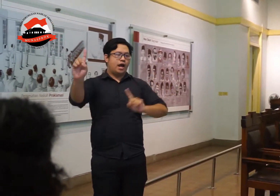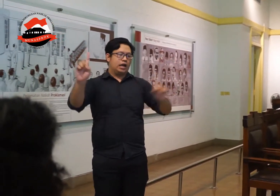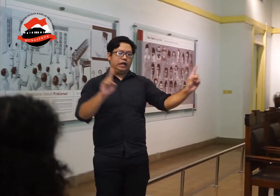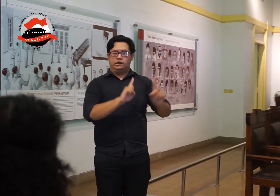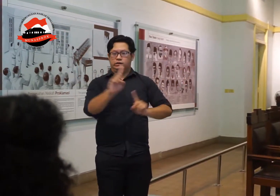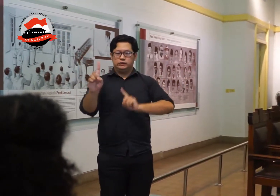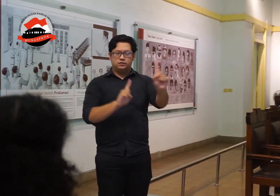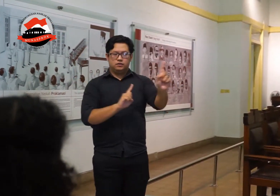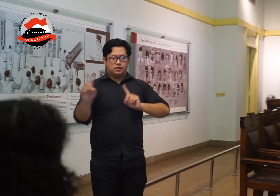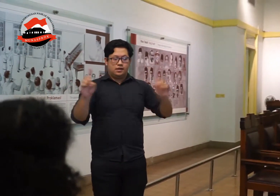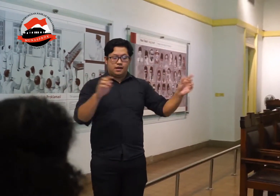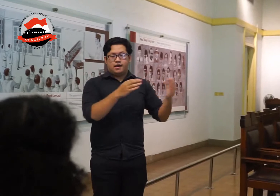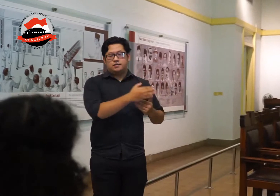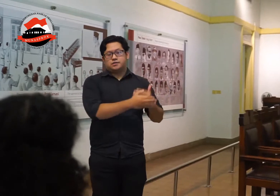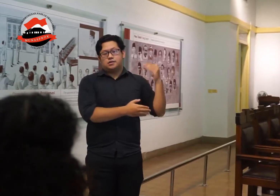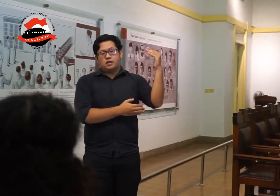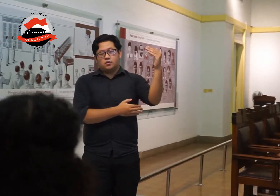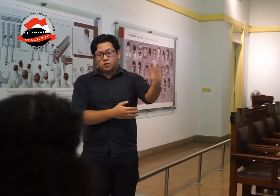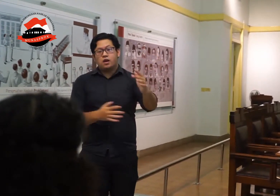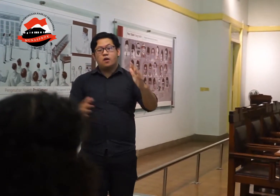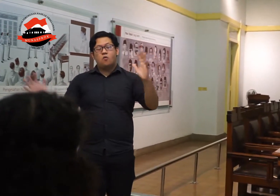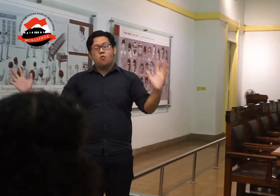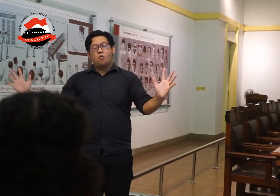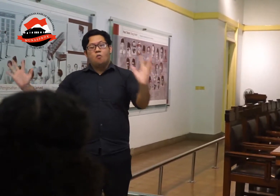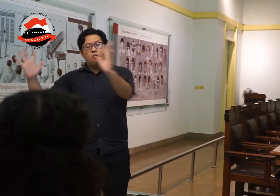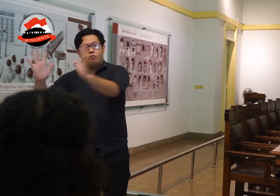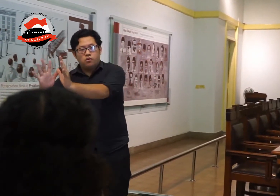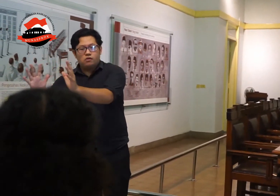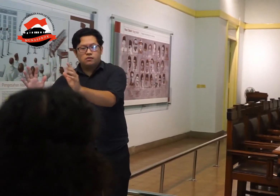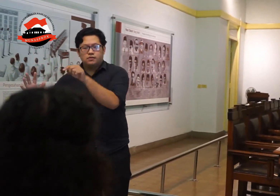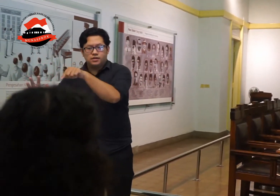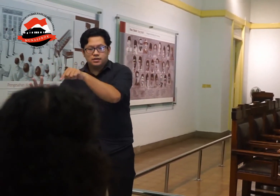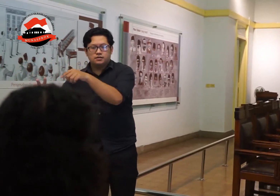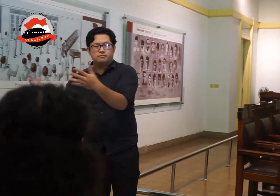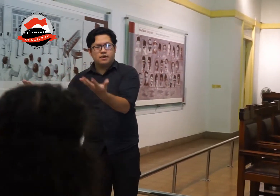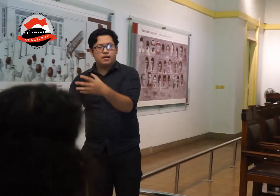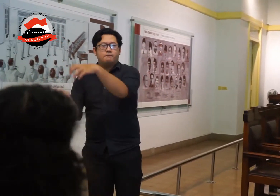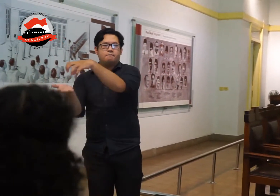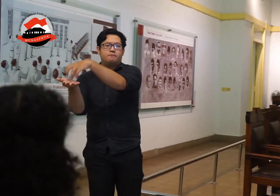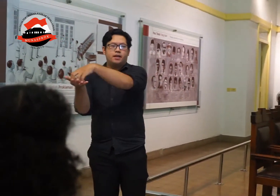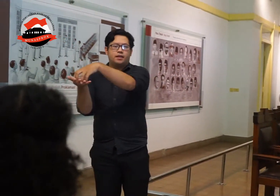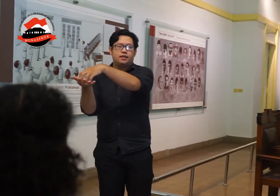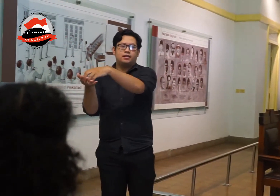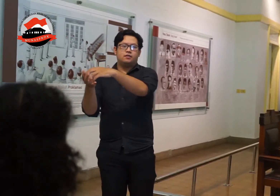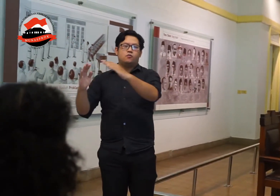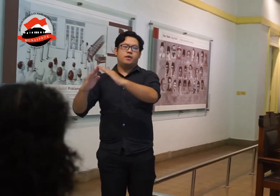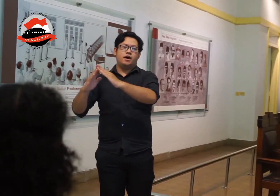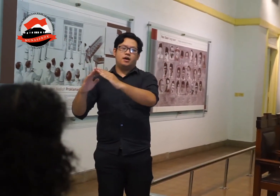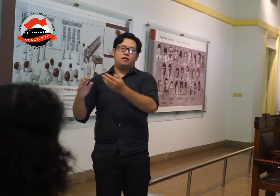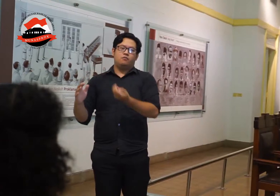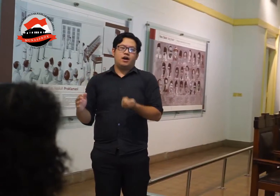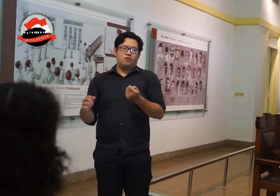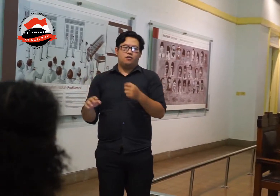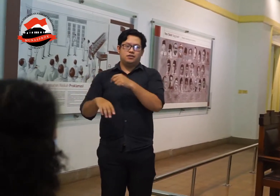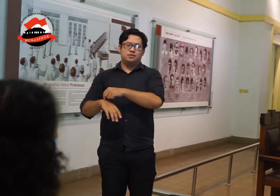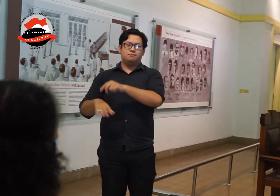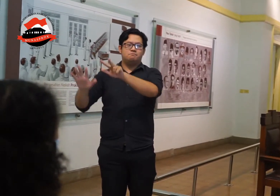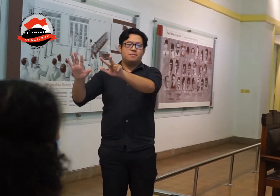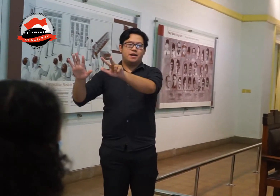untuk selanjutnya nanti akan berkumpul di rumah Bung Karno pukul 8 pagi. Namun